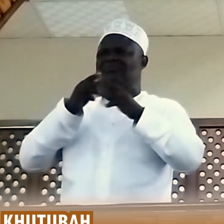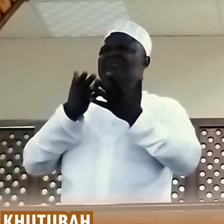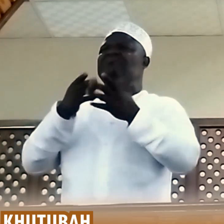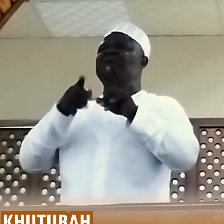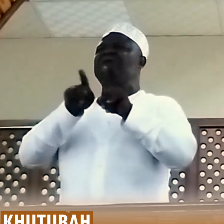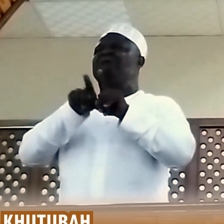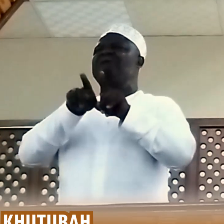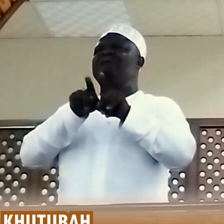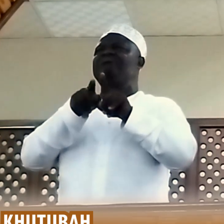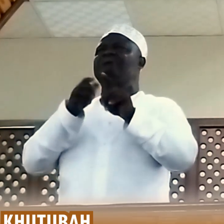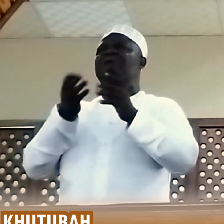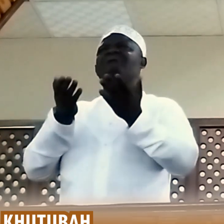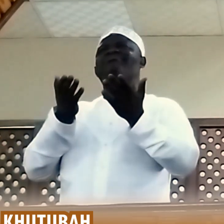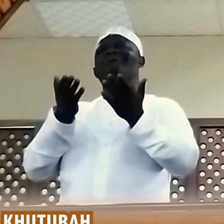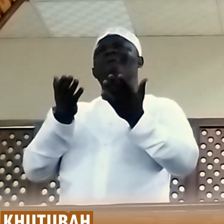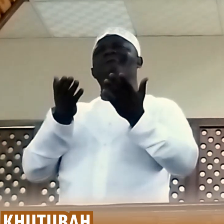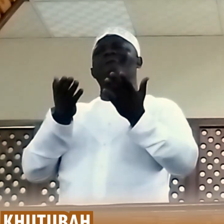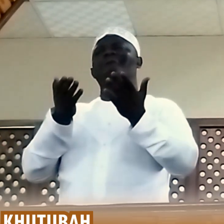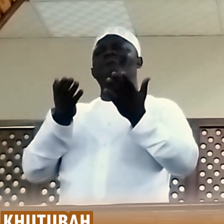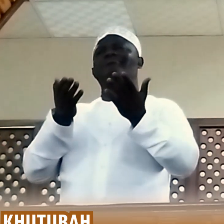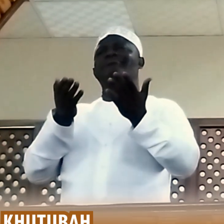تزوير كويكو